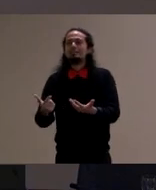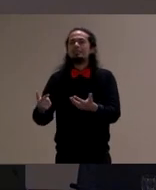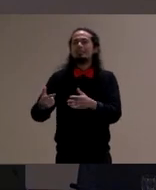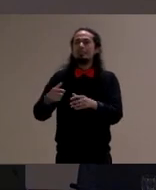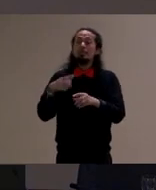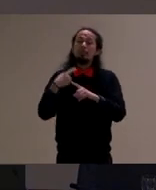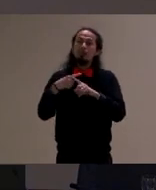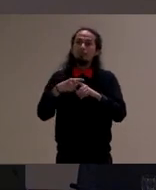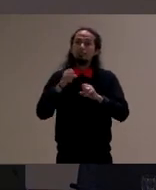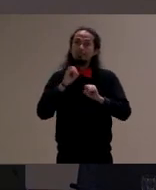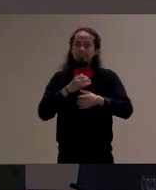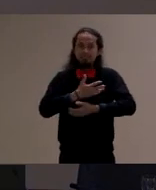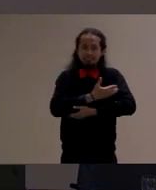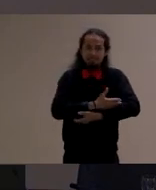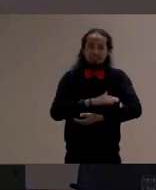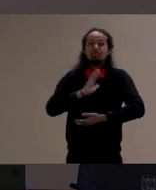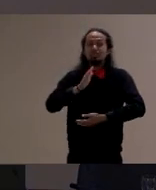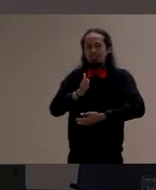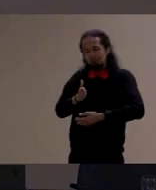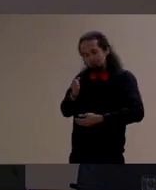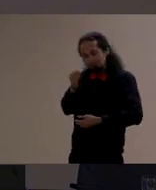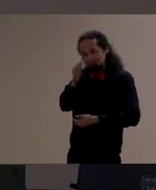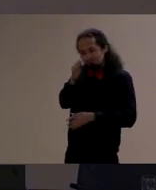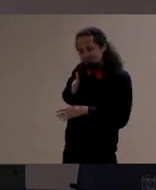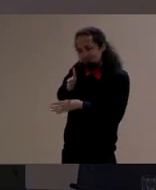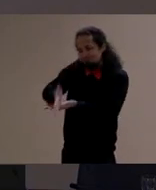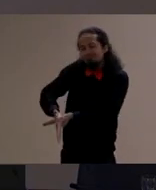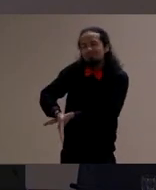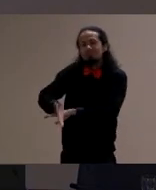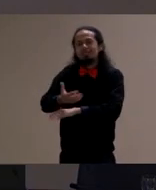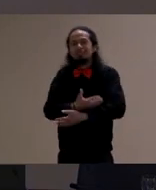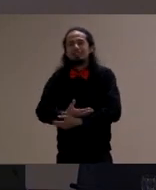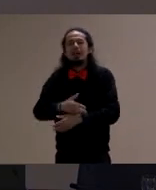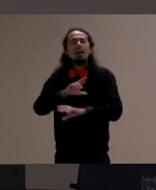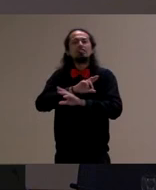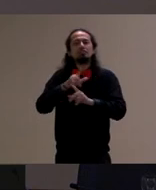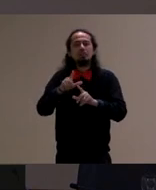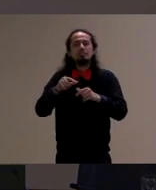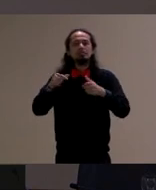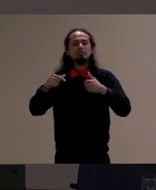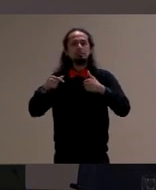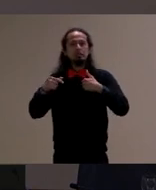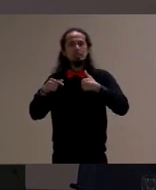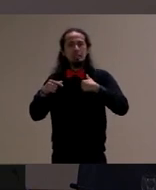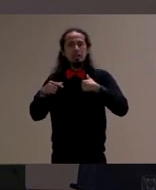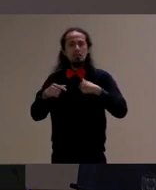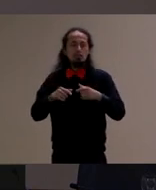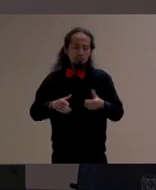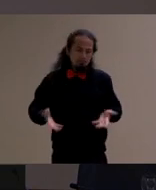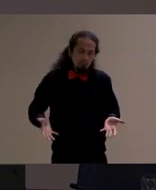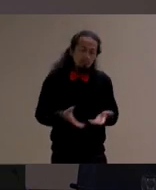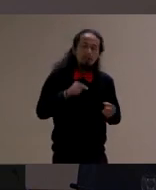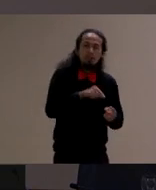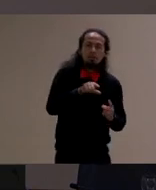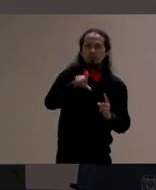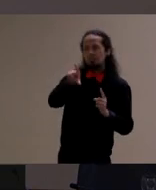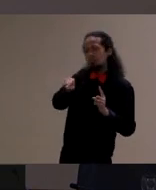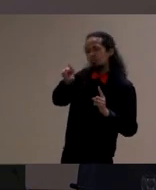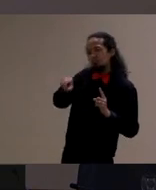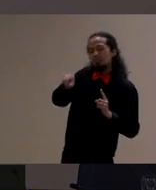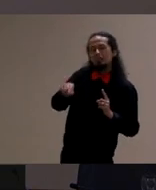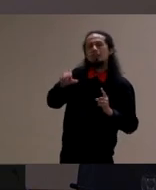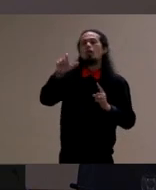aos livros é diferente de que eu querer que ele indique onde está determinada a figura dentro